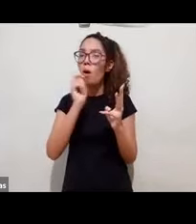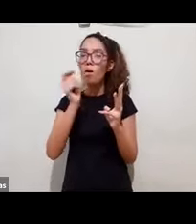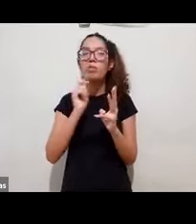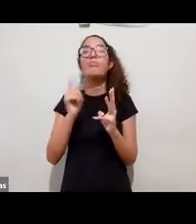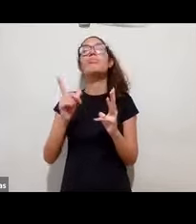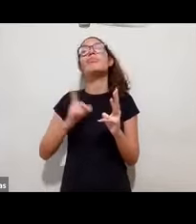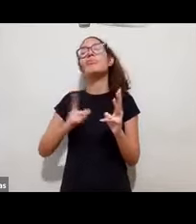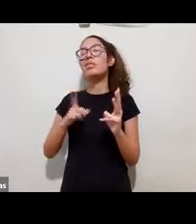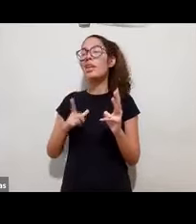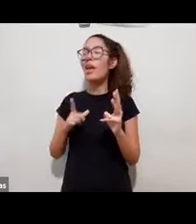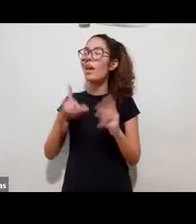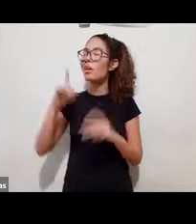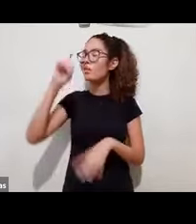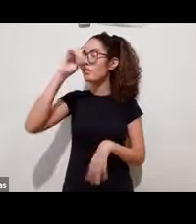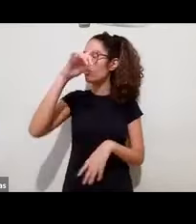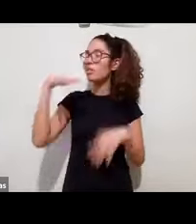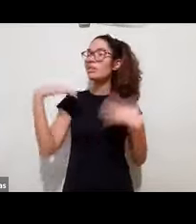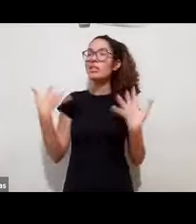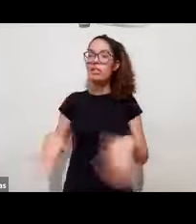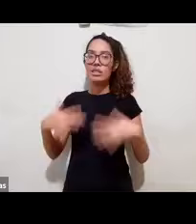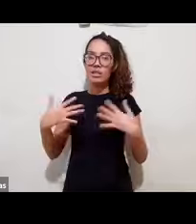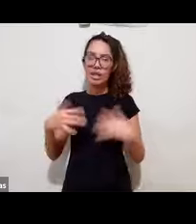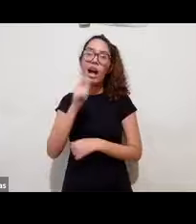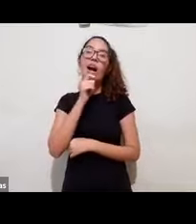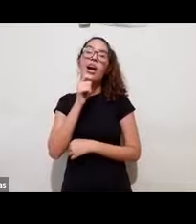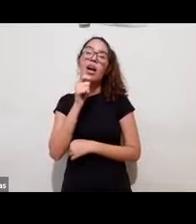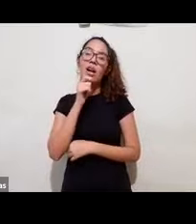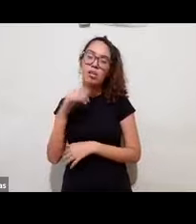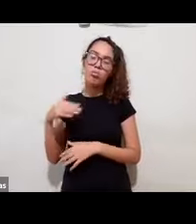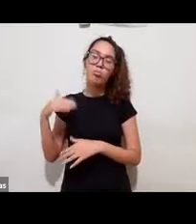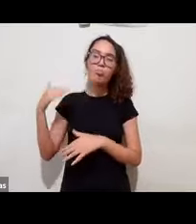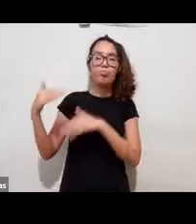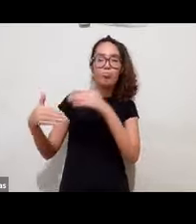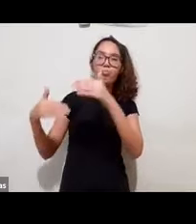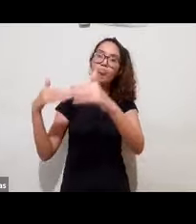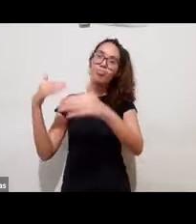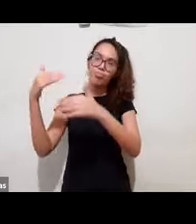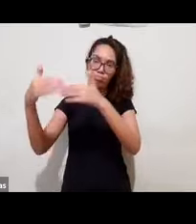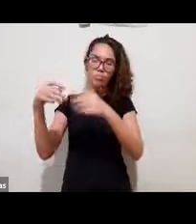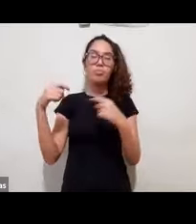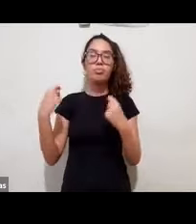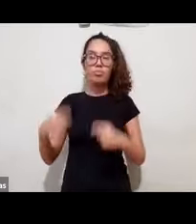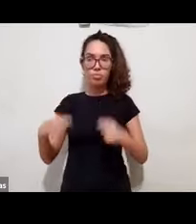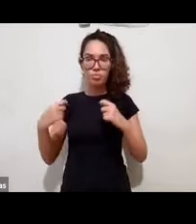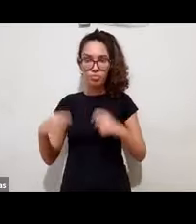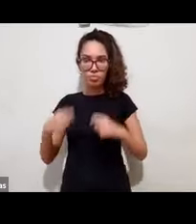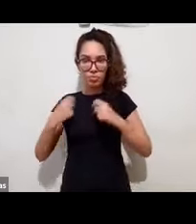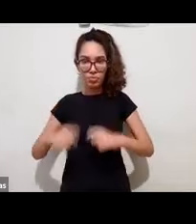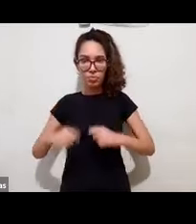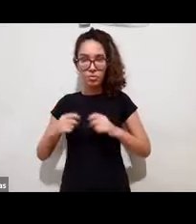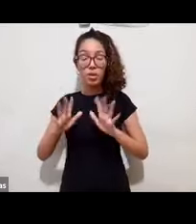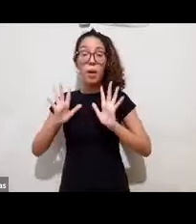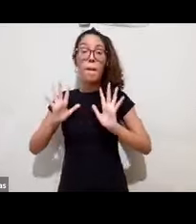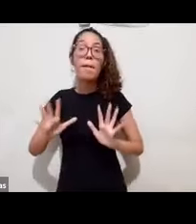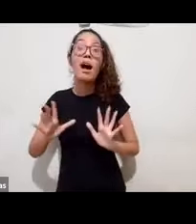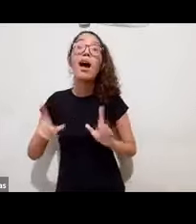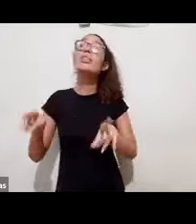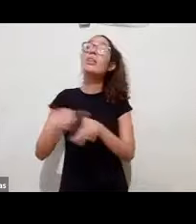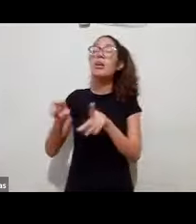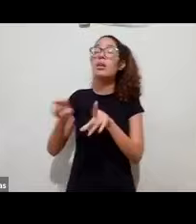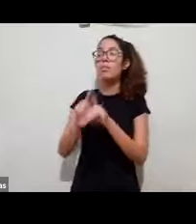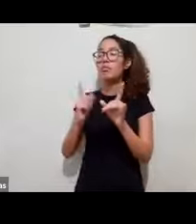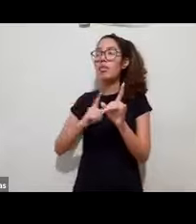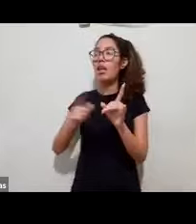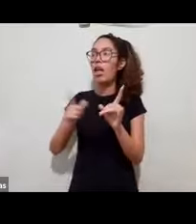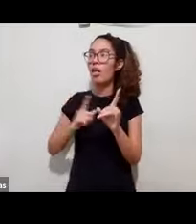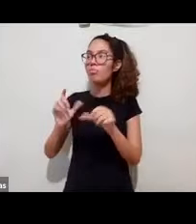frente, muito a se construir, a se efetivar, né? E ainda em meio a vários ataques a essa política.